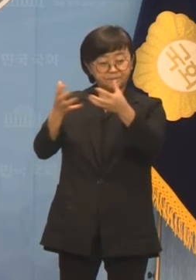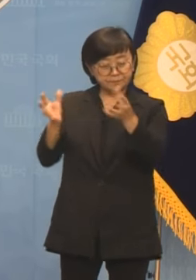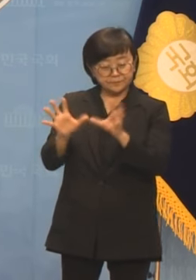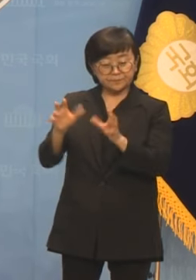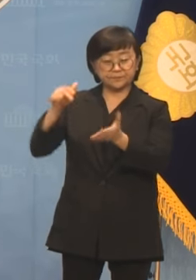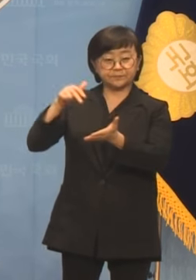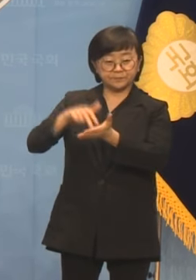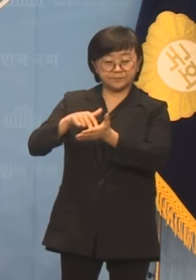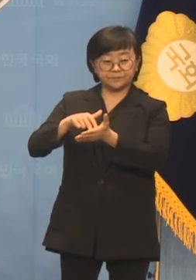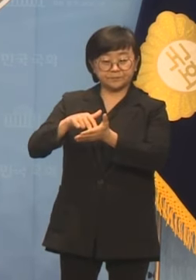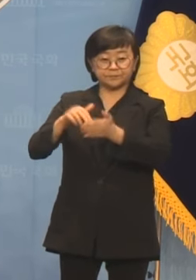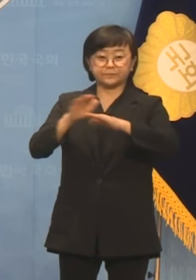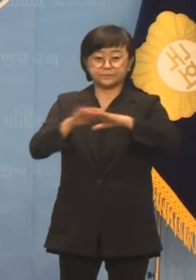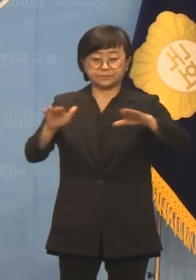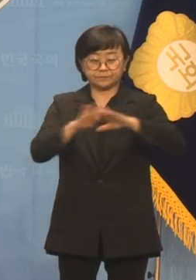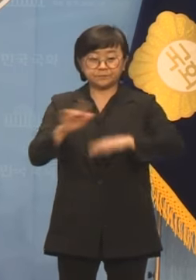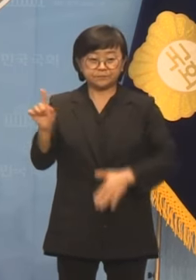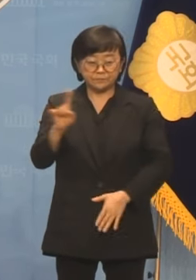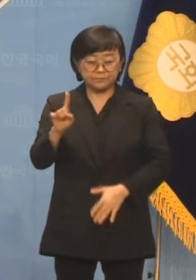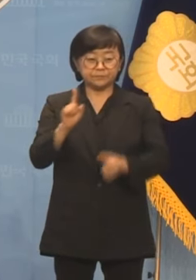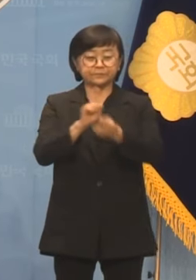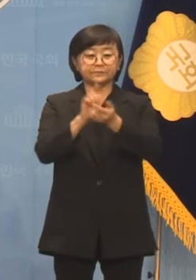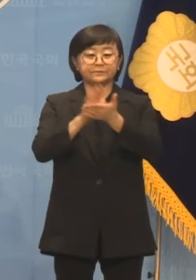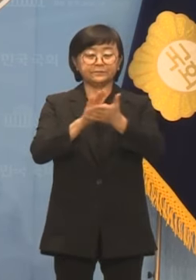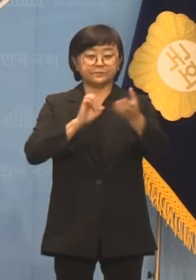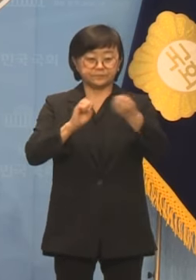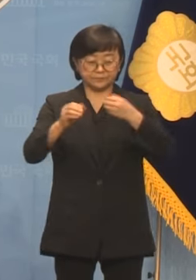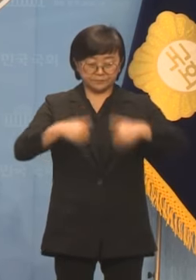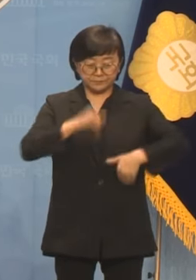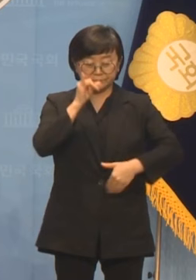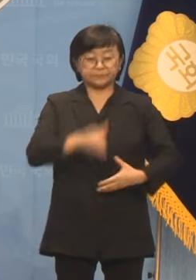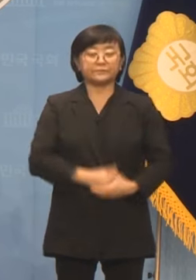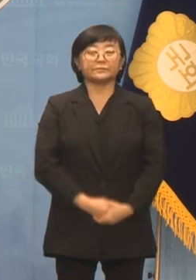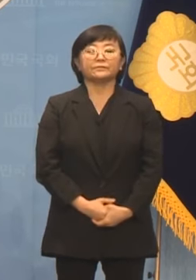할 조치는 무엇인지 직접 답변하시기 바랍니다.